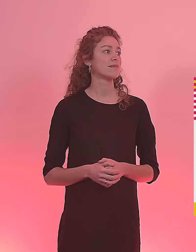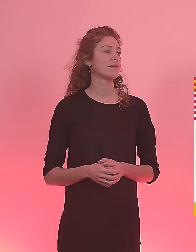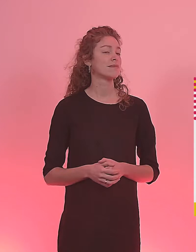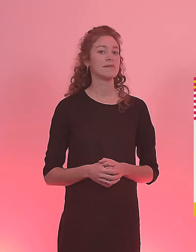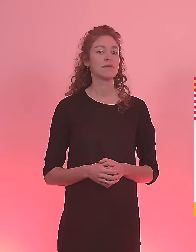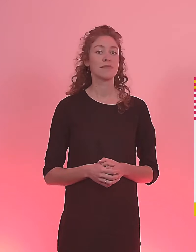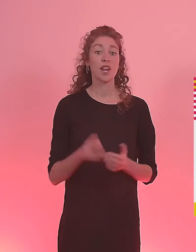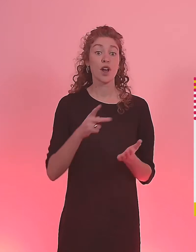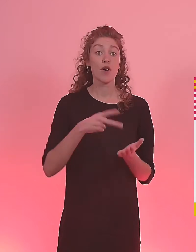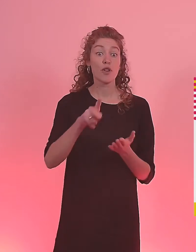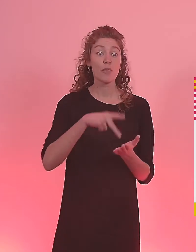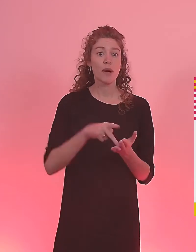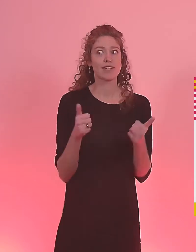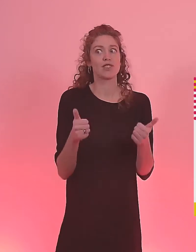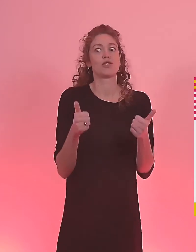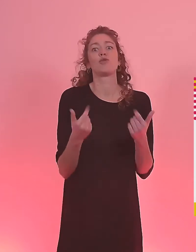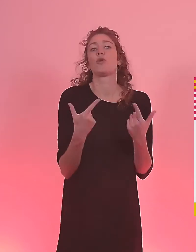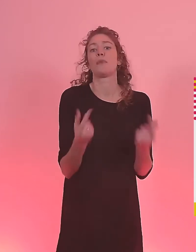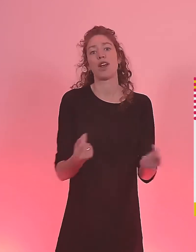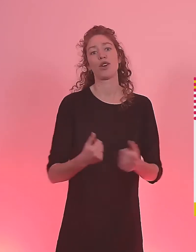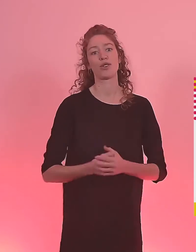Voetballen is superleuk.